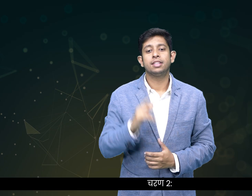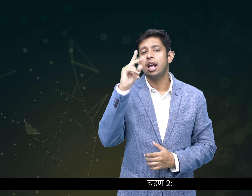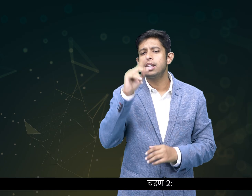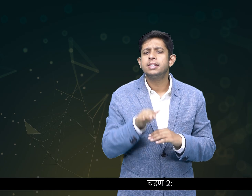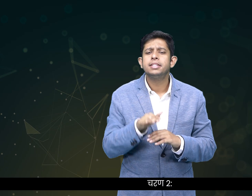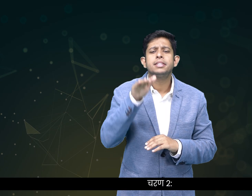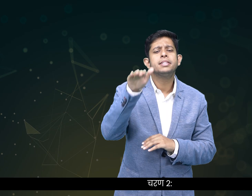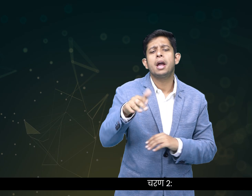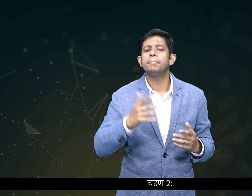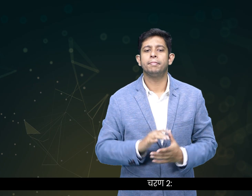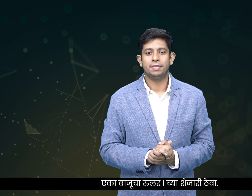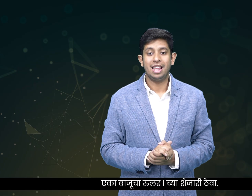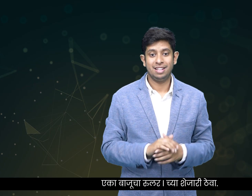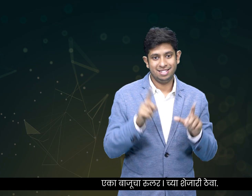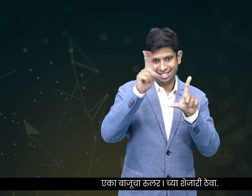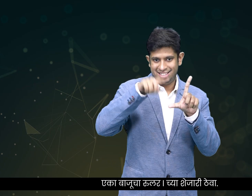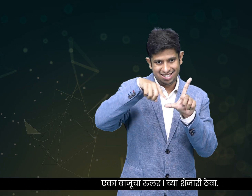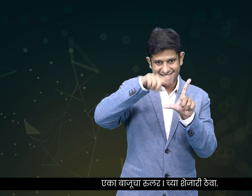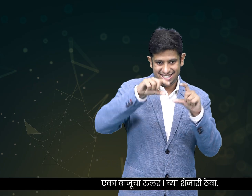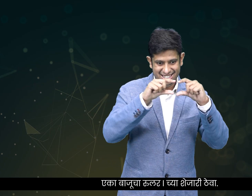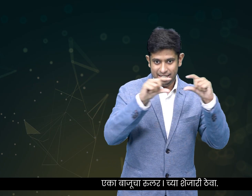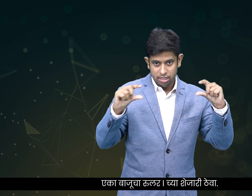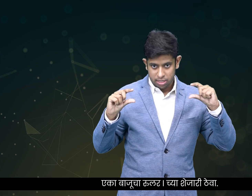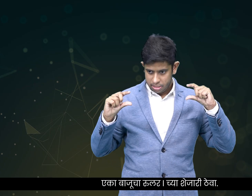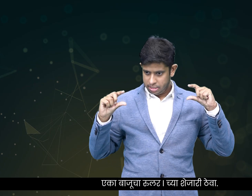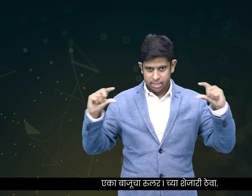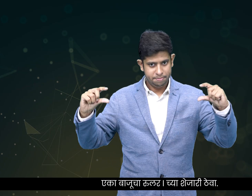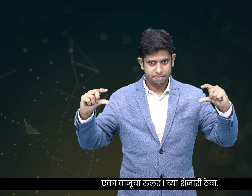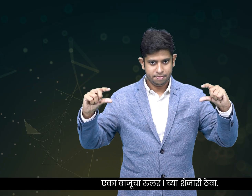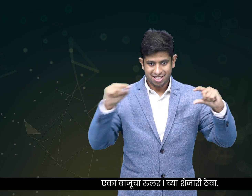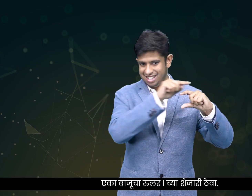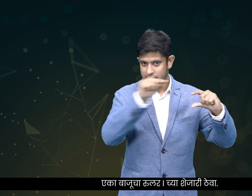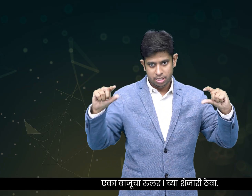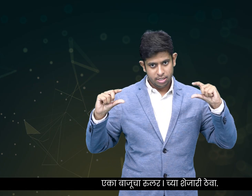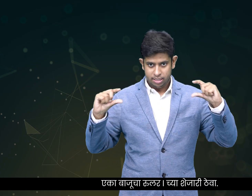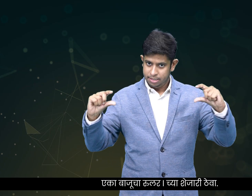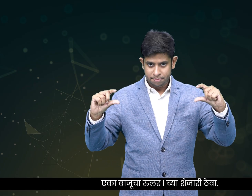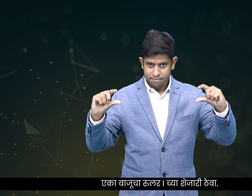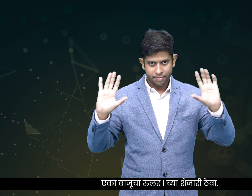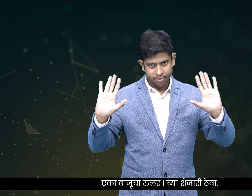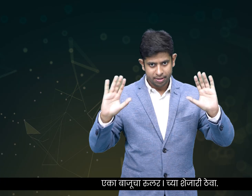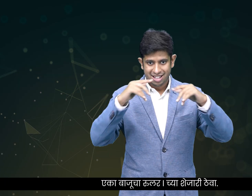चरण 2, एका बाजूचा रुलर 1 च्या शेजारी ठेवा.